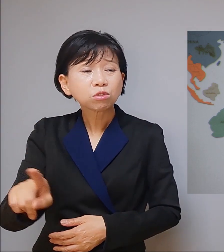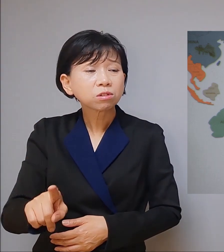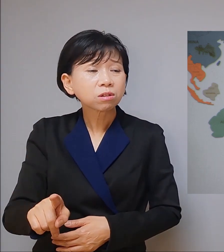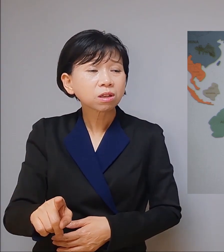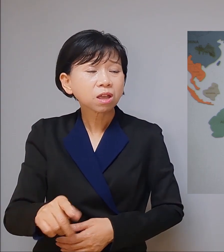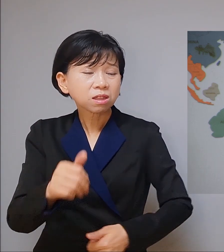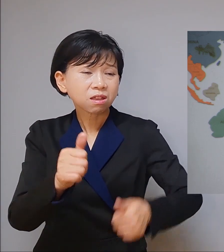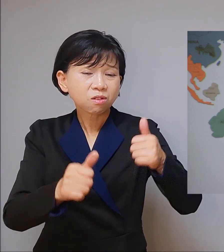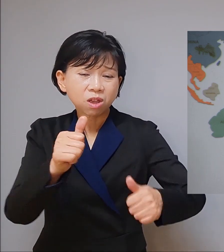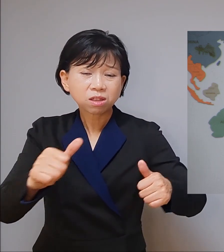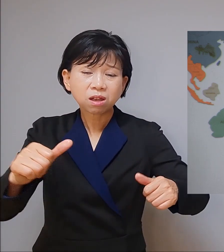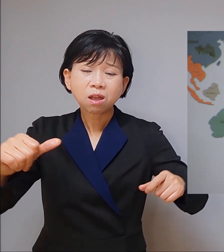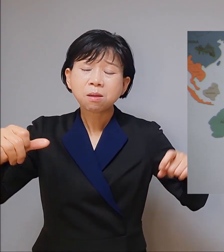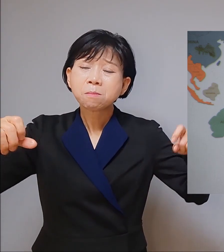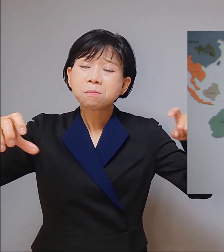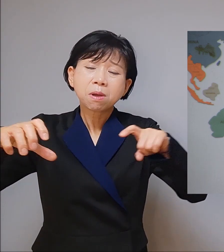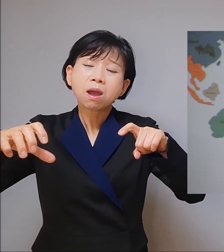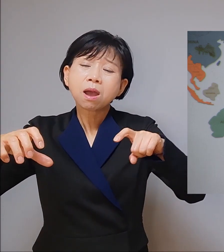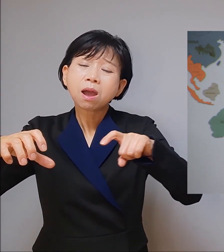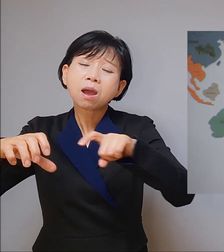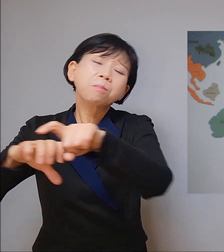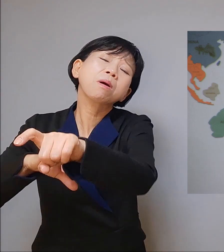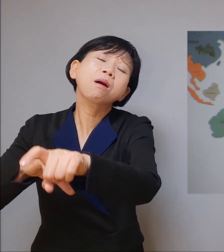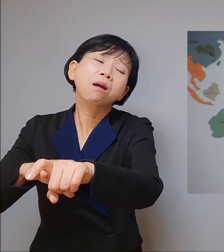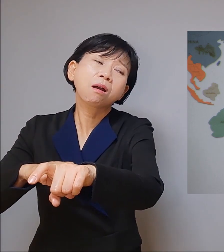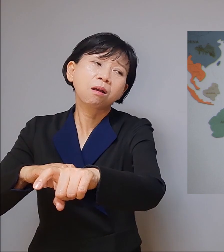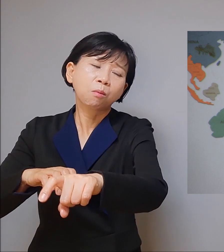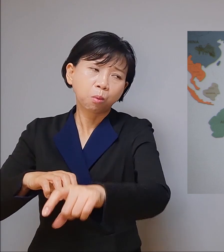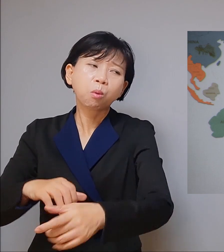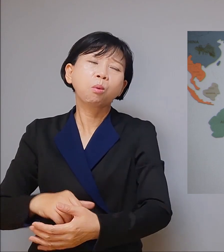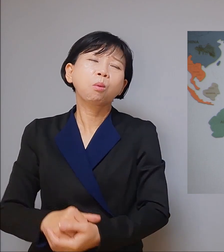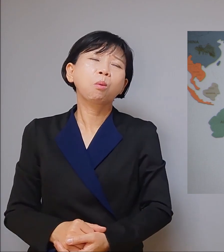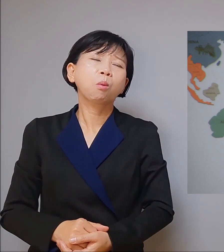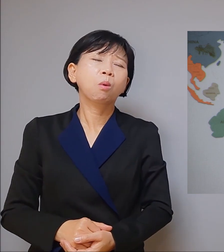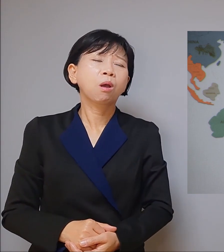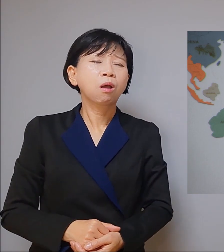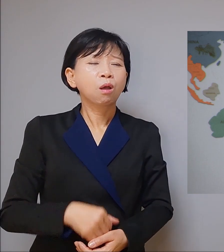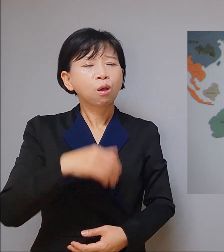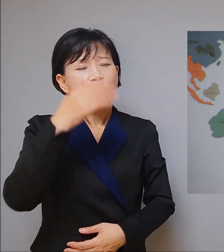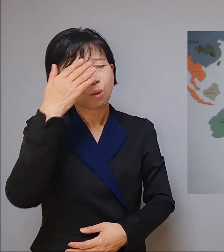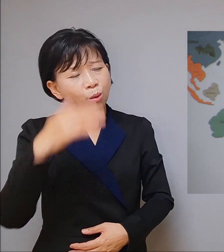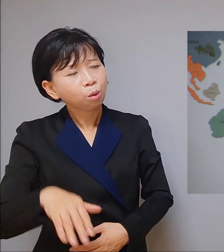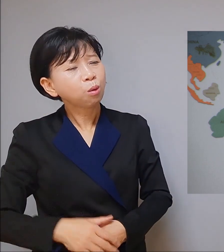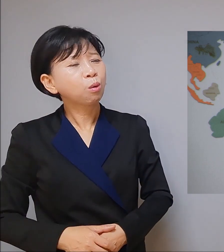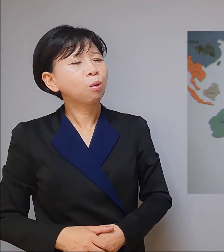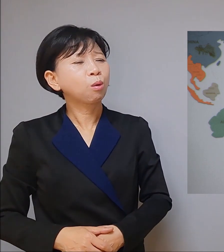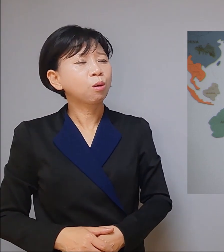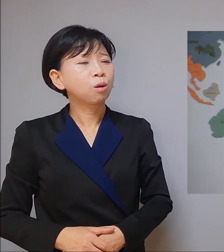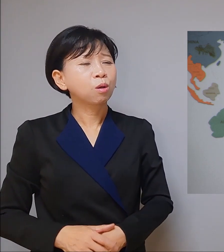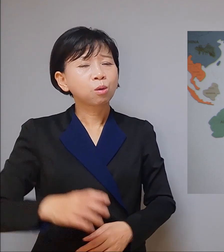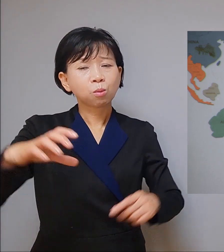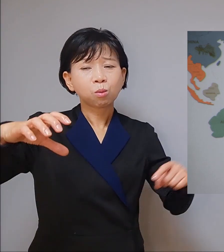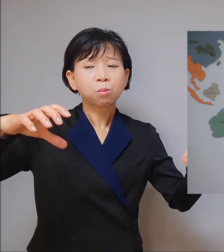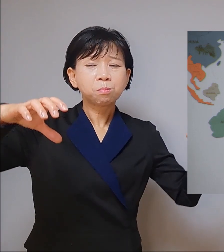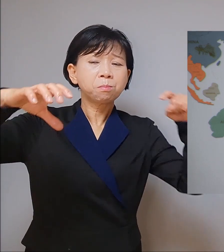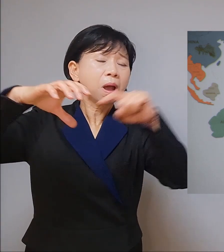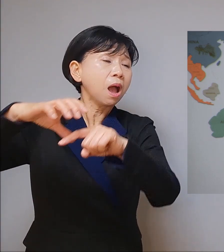넣으려고 아슬아슬한 그 위기에 위험천만한 일들이 계속 일어나고 있는 거죠. 골이 들어갈까요? 안